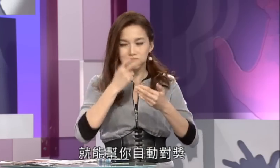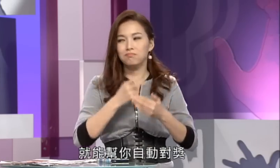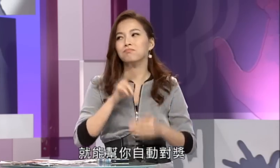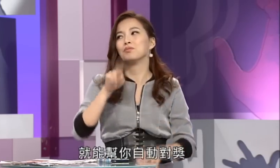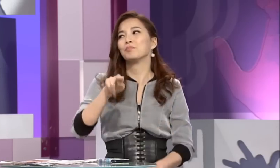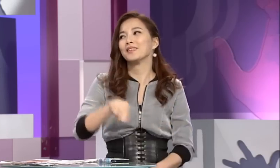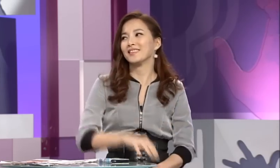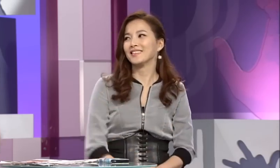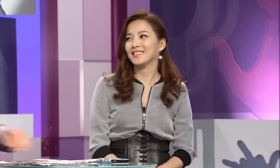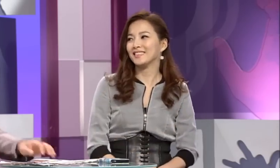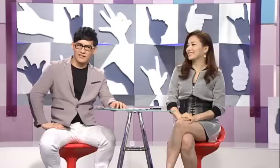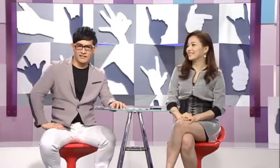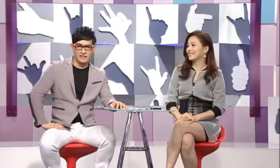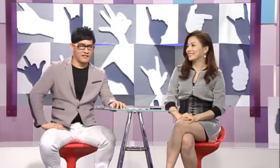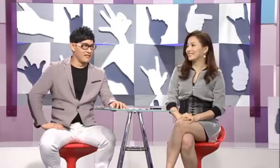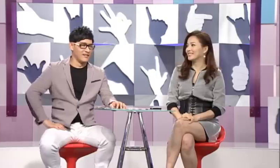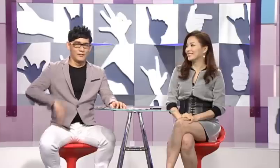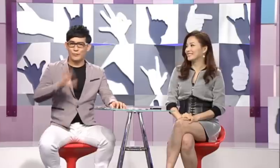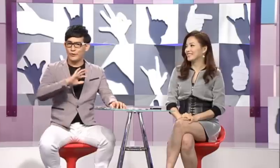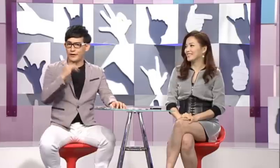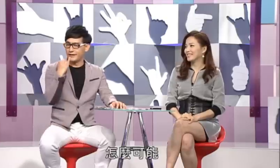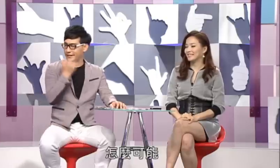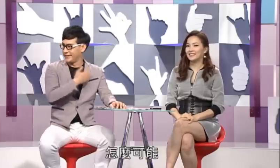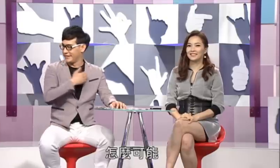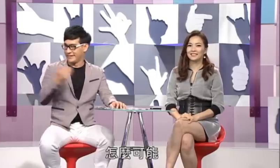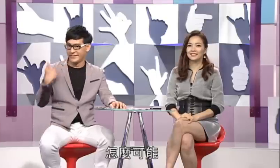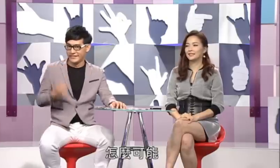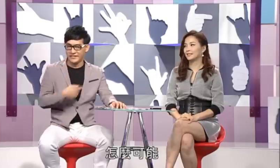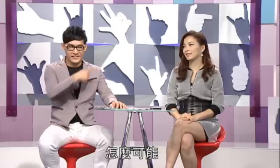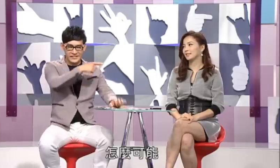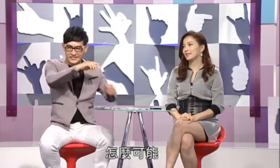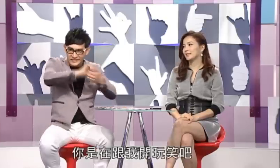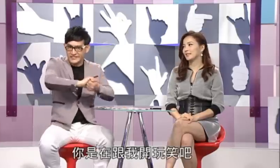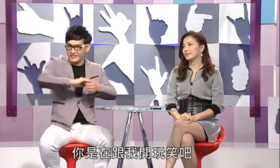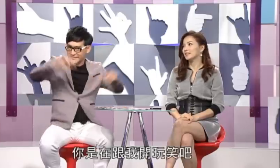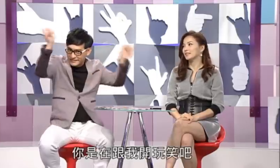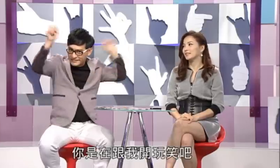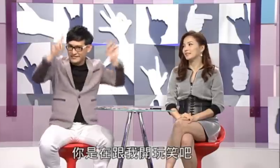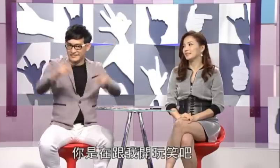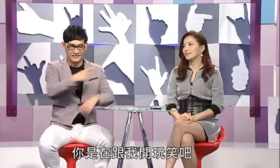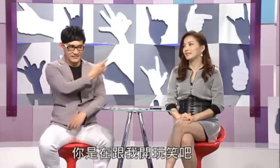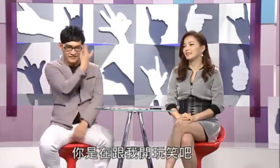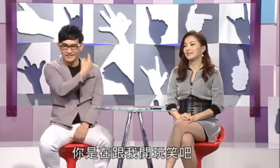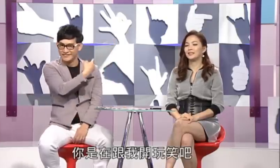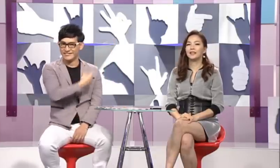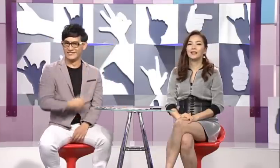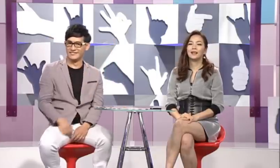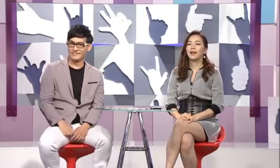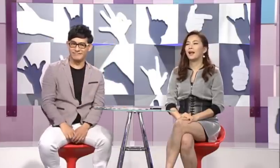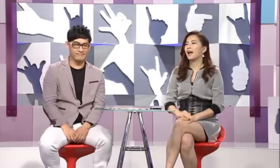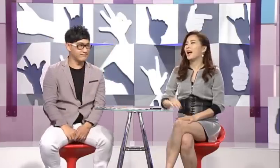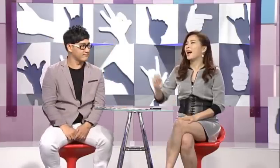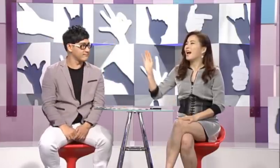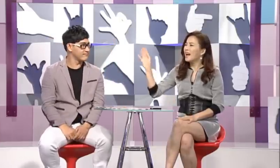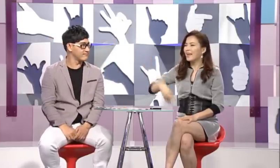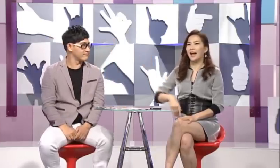奖。 啊？哎，怎么可能？你是在跟我开玩笑吧？ 哎